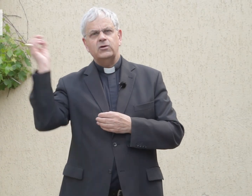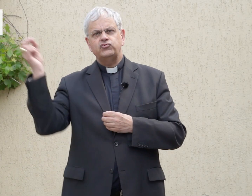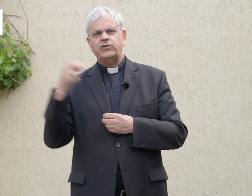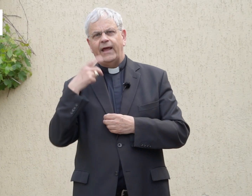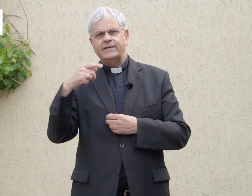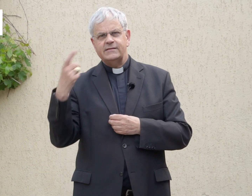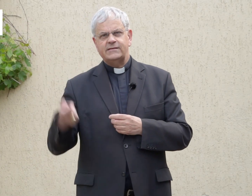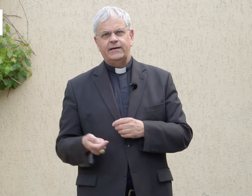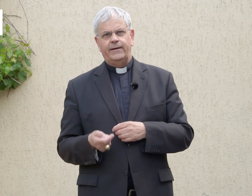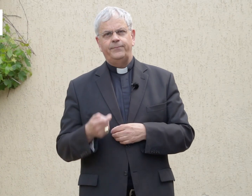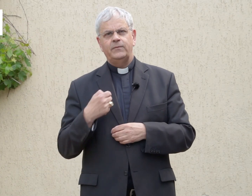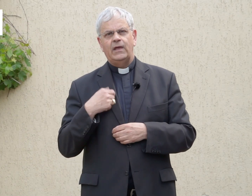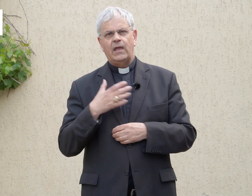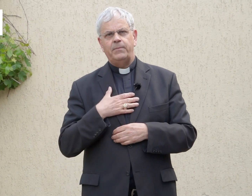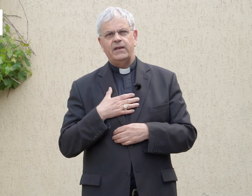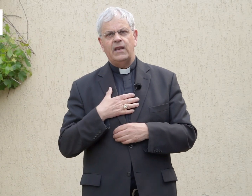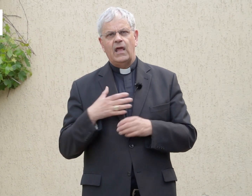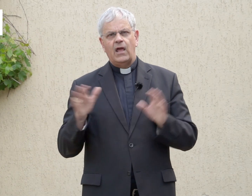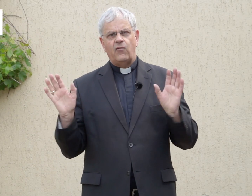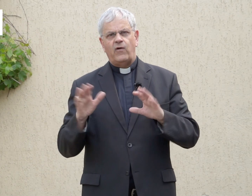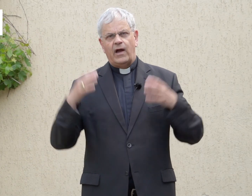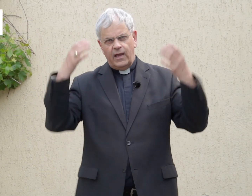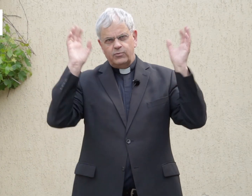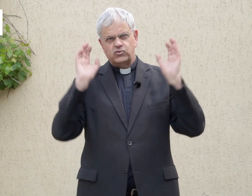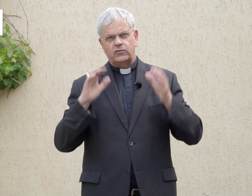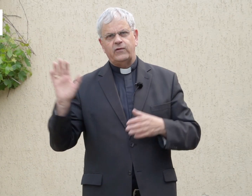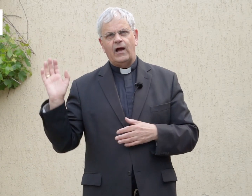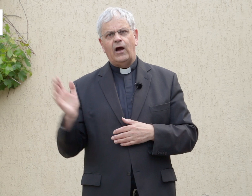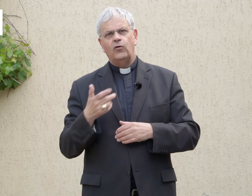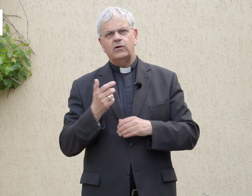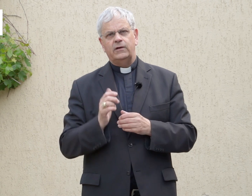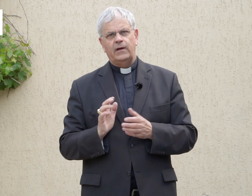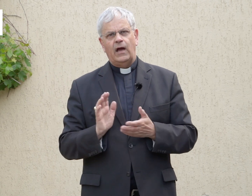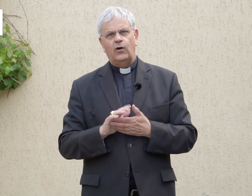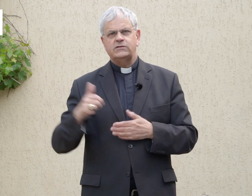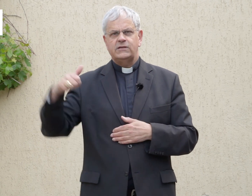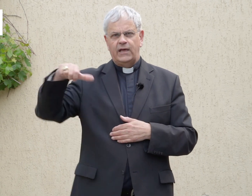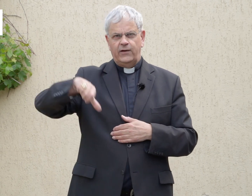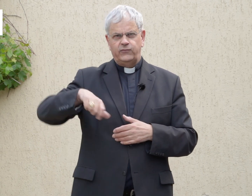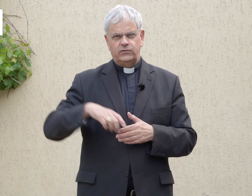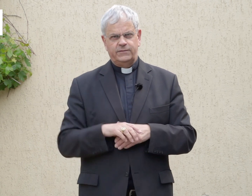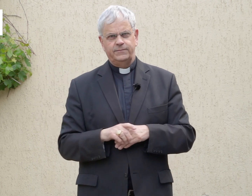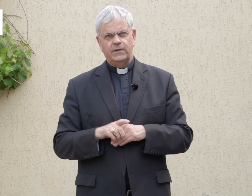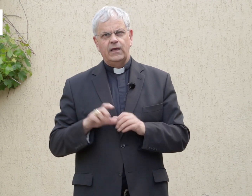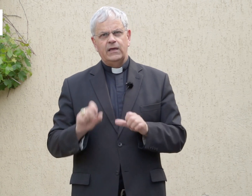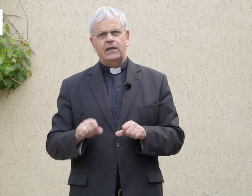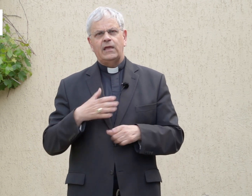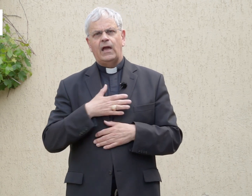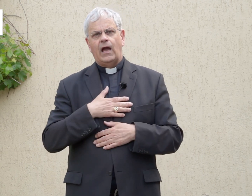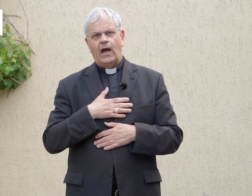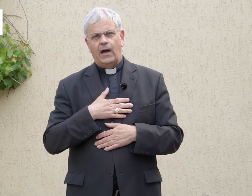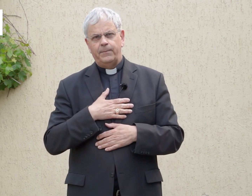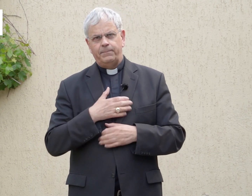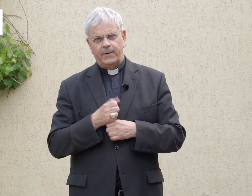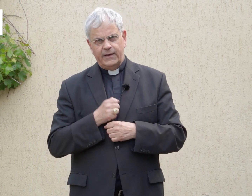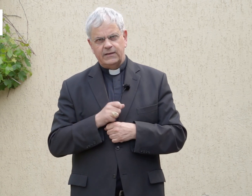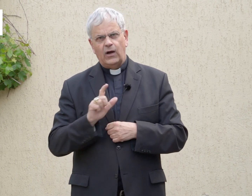liebe Sternsinger, ich bin Weihbischof Hauke aus Erfurt. Ich arbeite auch